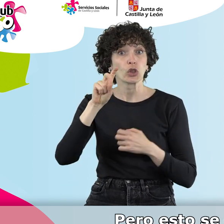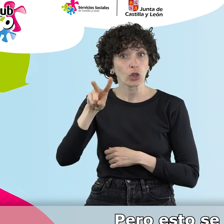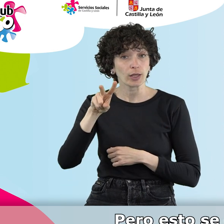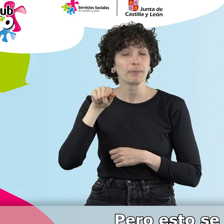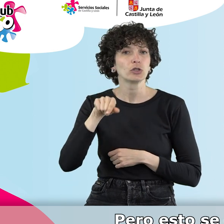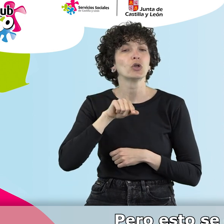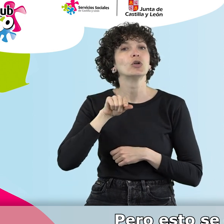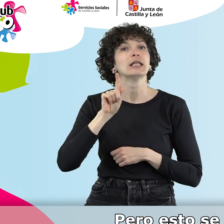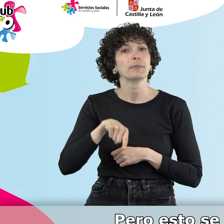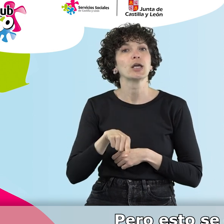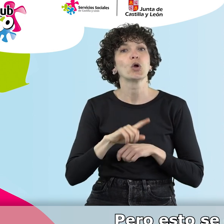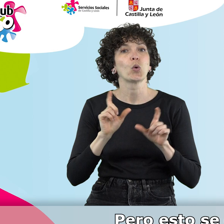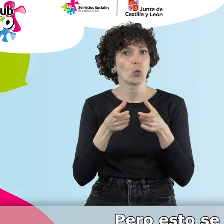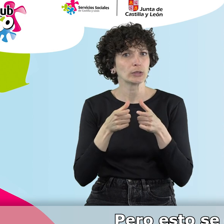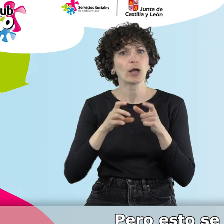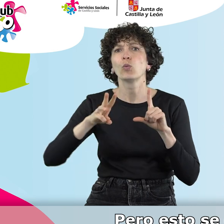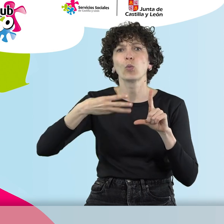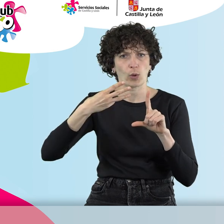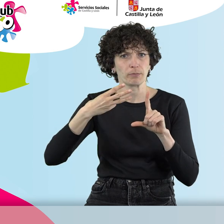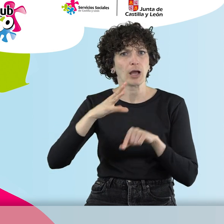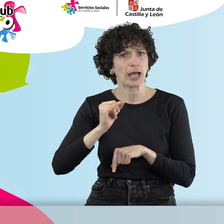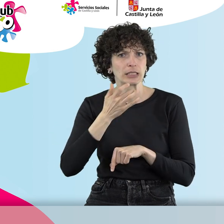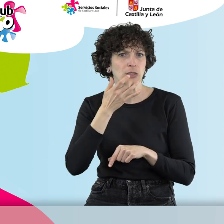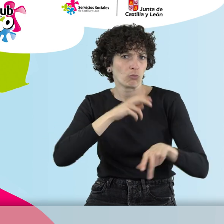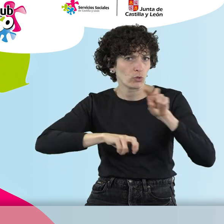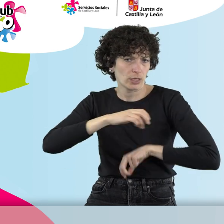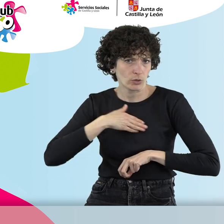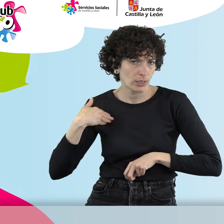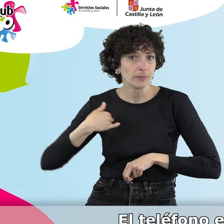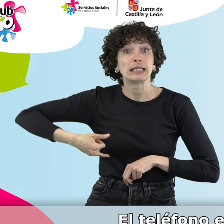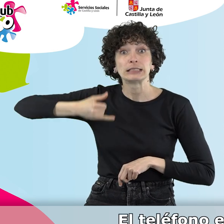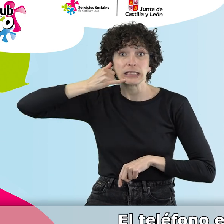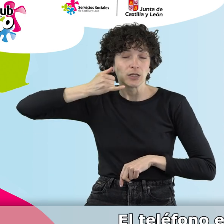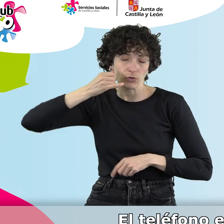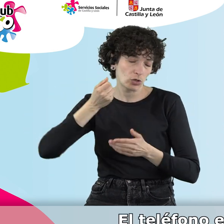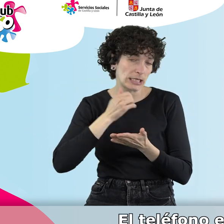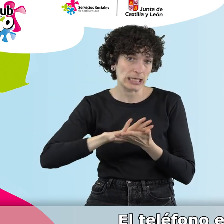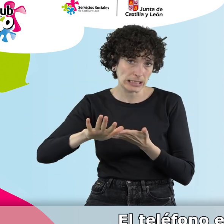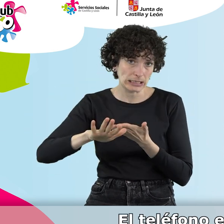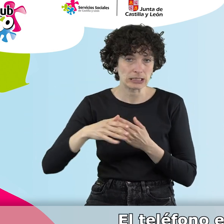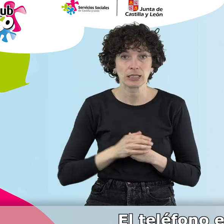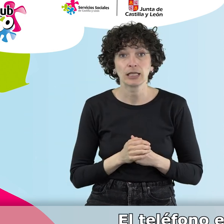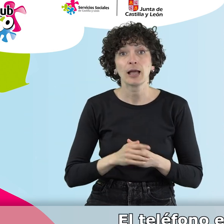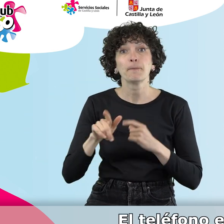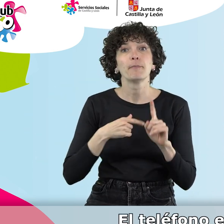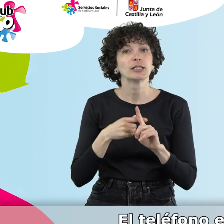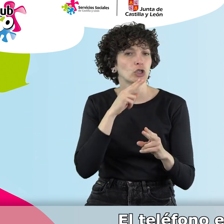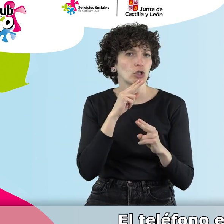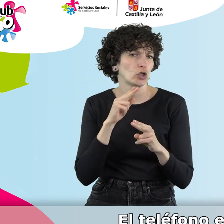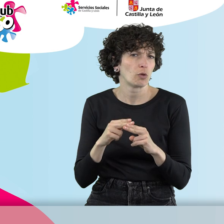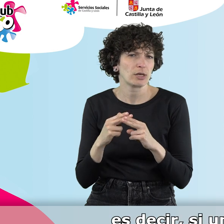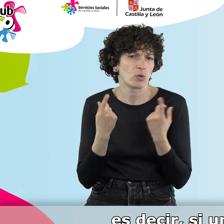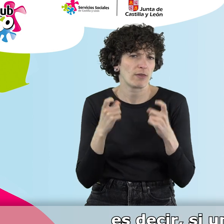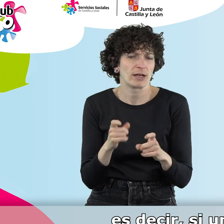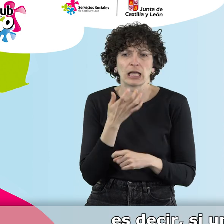900-264-812. Pero esto se encuentra en la página web de la Junta por si alguien quiere buscarlo. El teléfono es gratuito y garantiza el